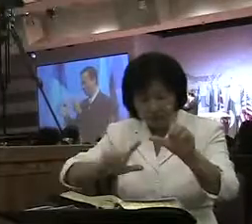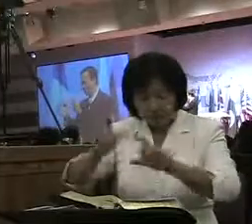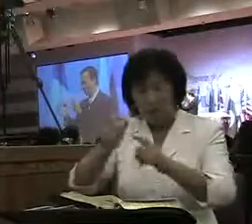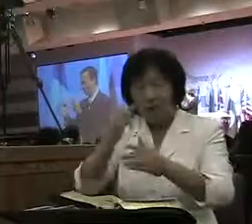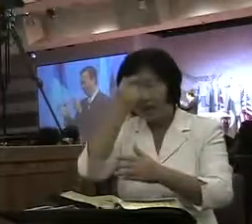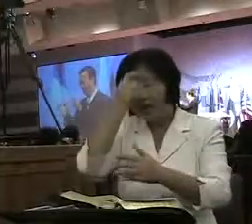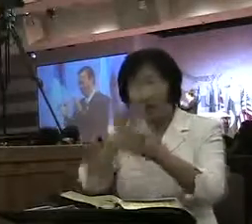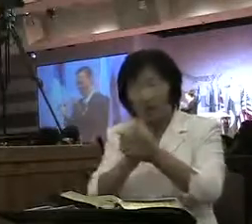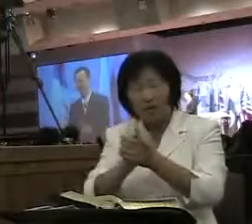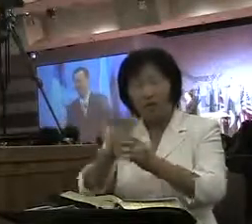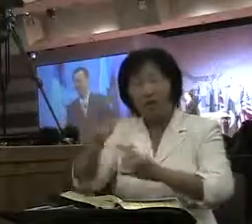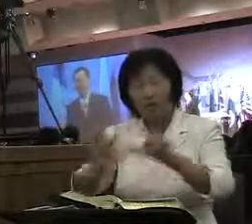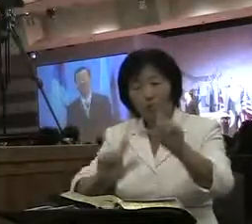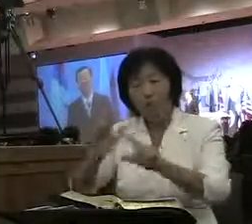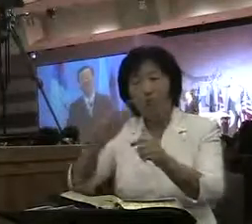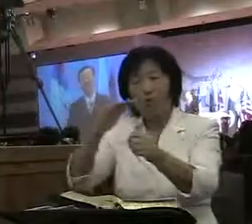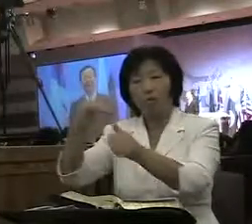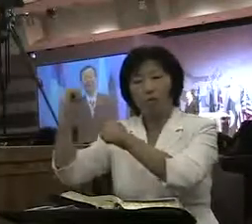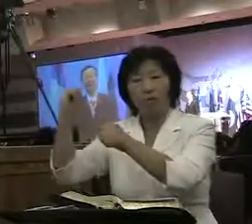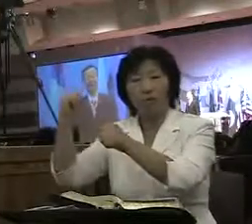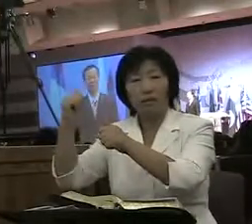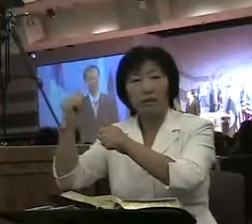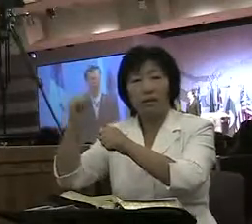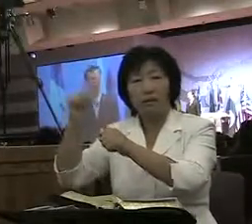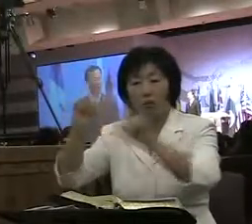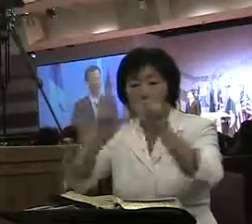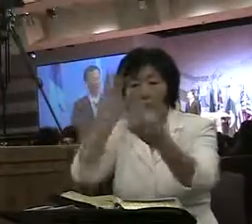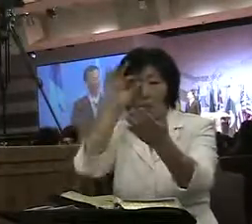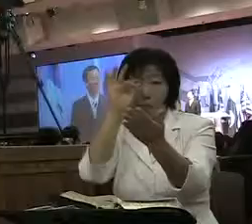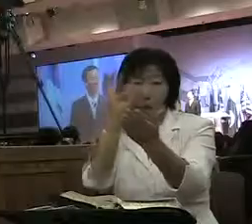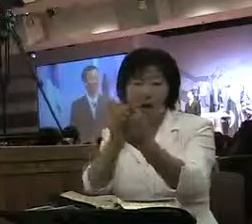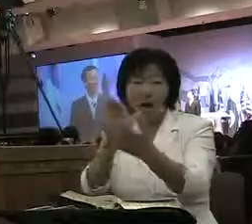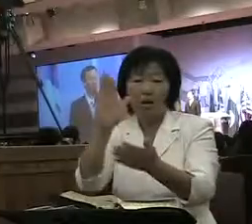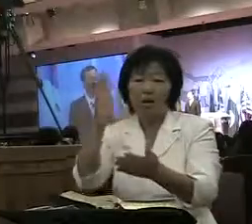있는 모습으로 부름받으신 것을 보게 됩니다.